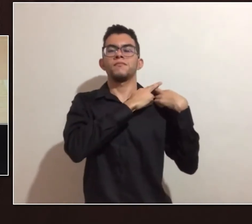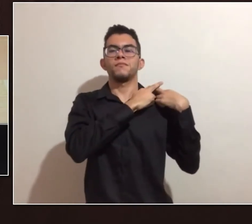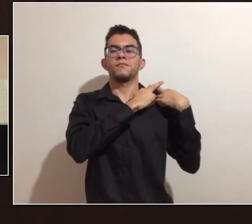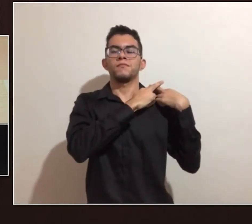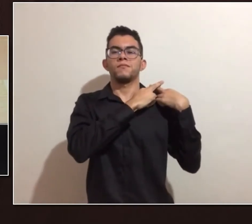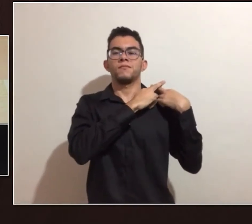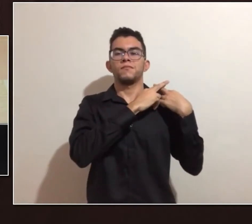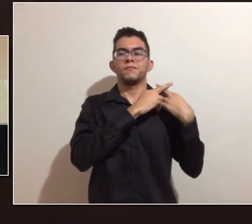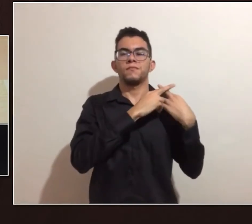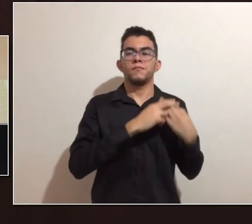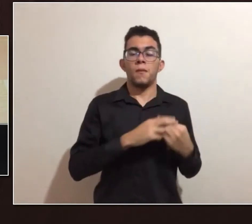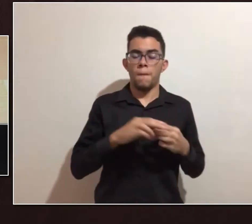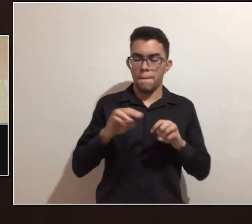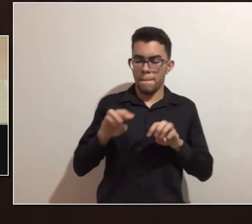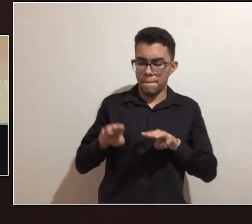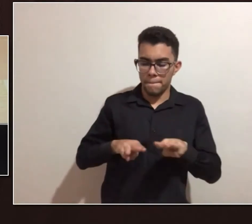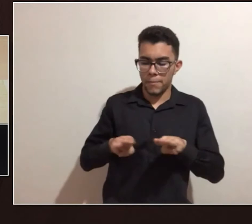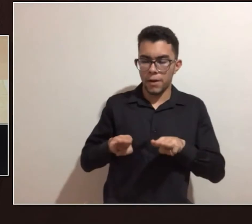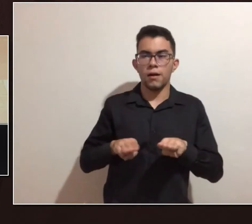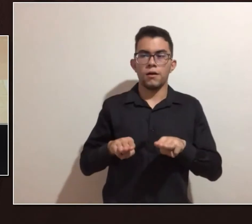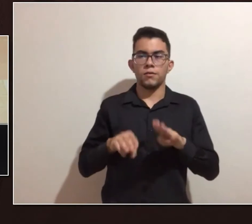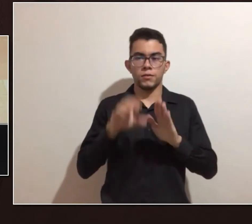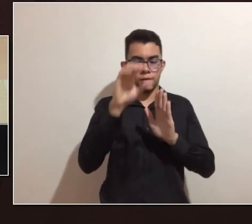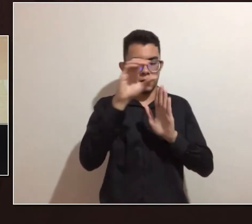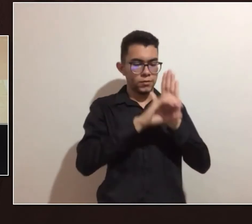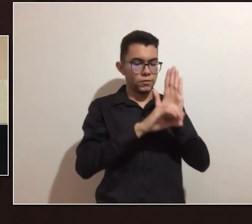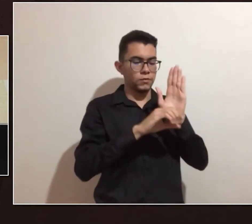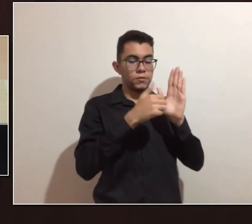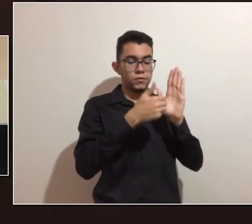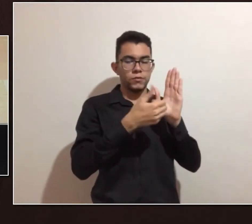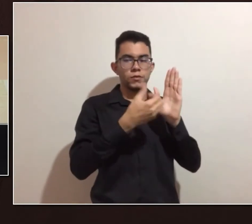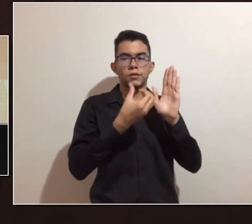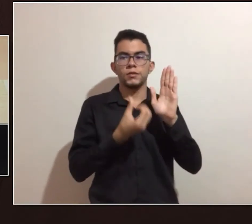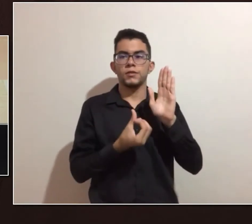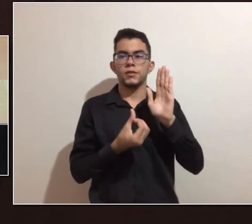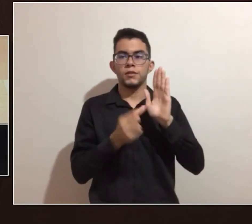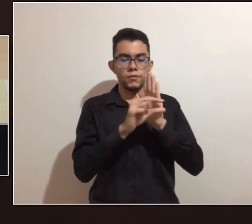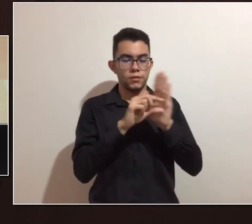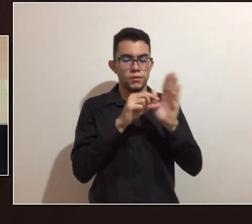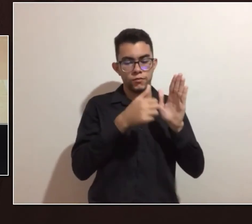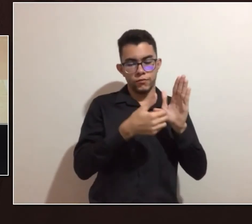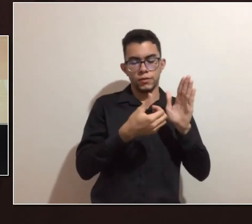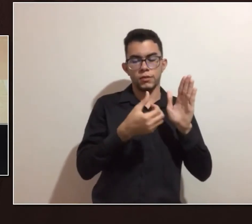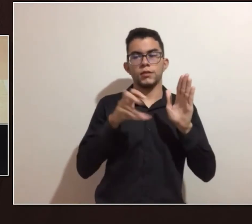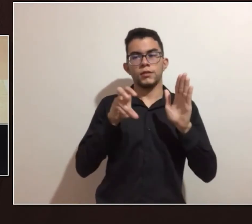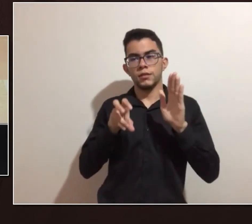Marcos 16:15, vocês conhecem bem esse versículo. Ó Senhor Jesus.